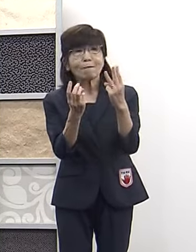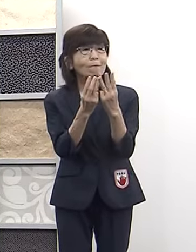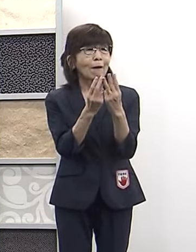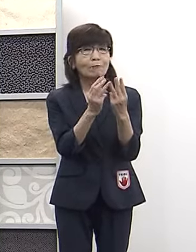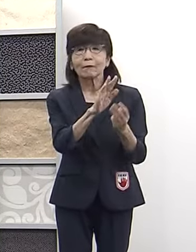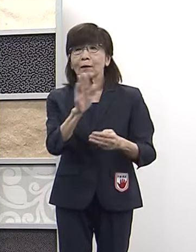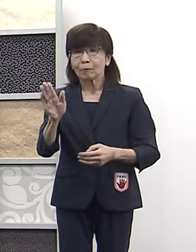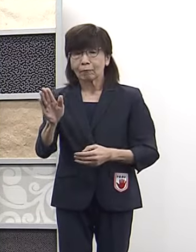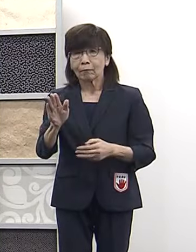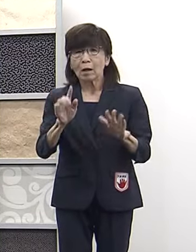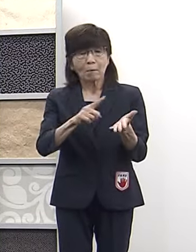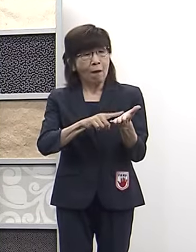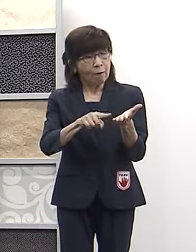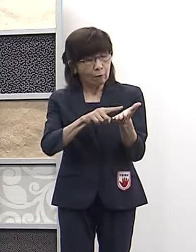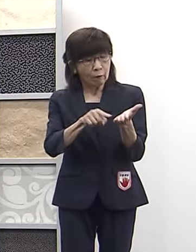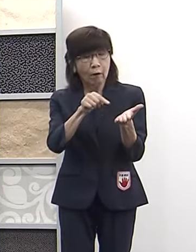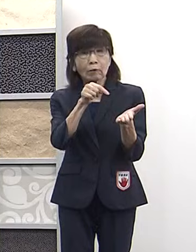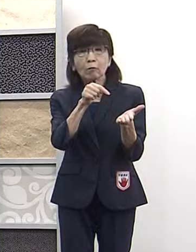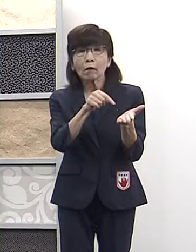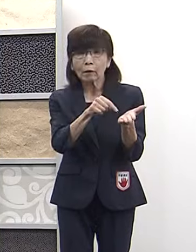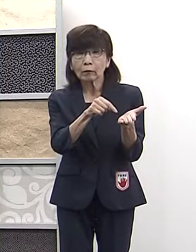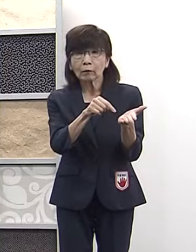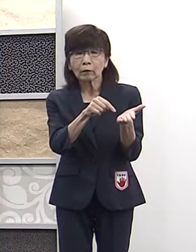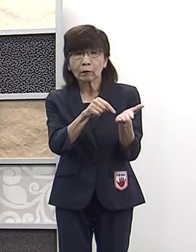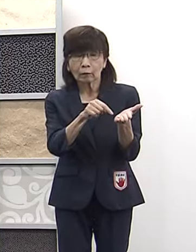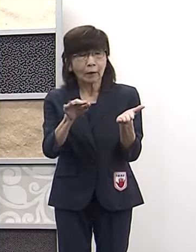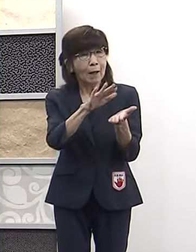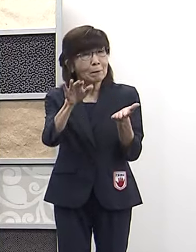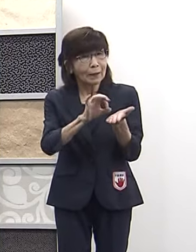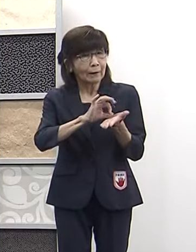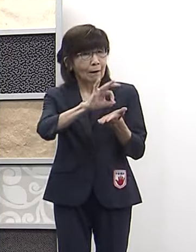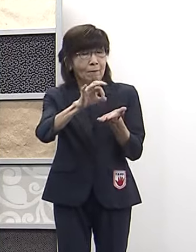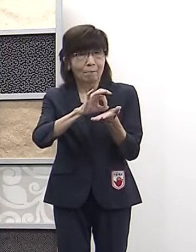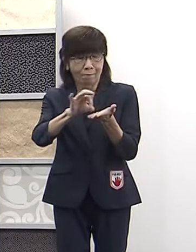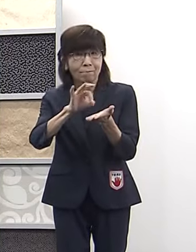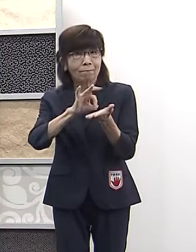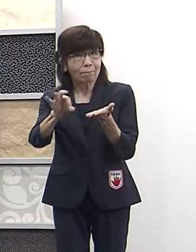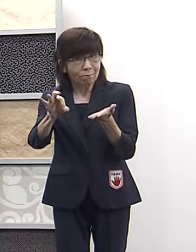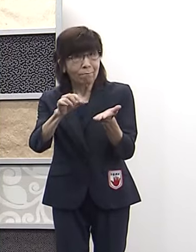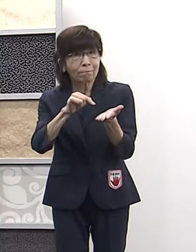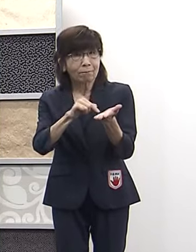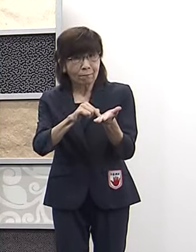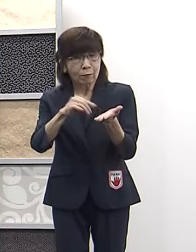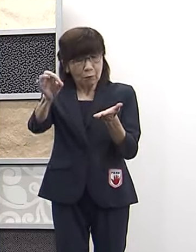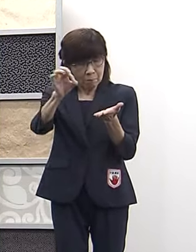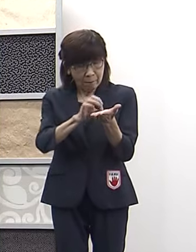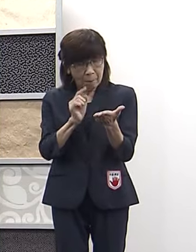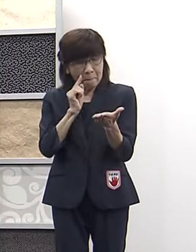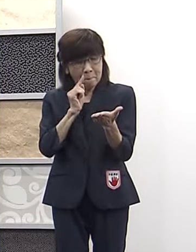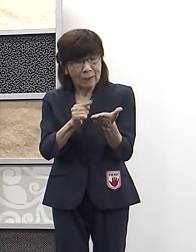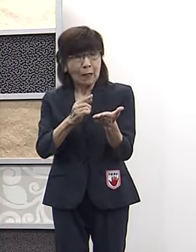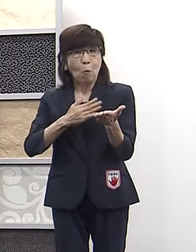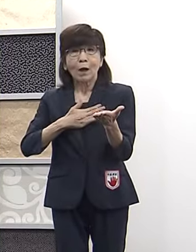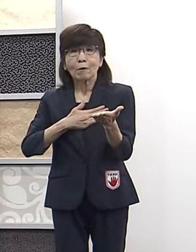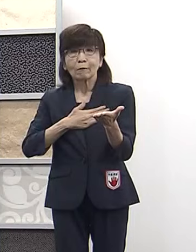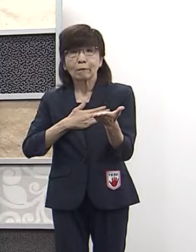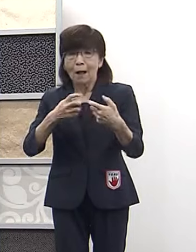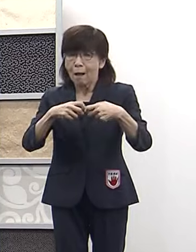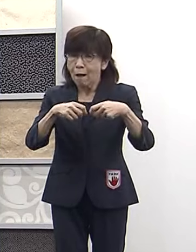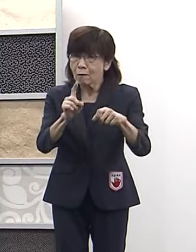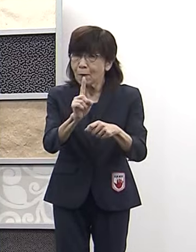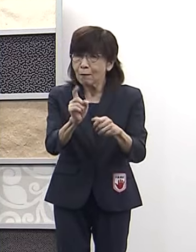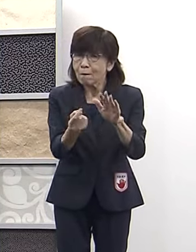たに SNS を活用した情報発信を開始するとともに、熊の出没マップ作成